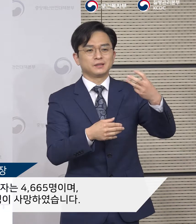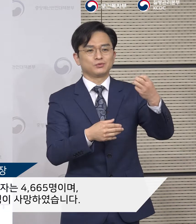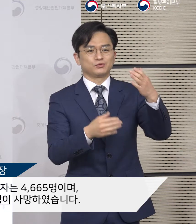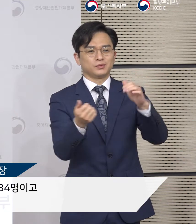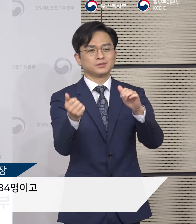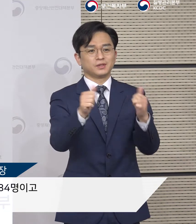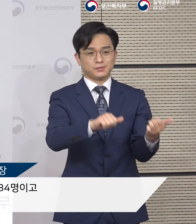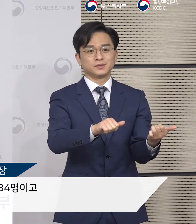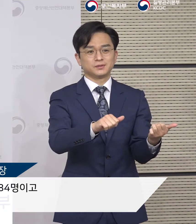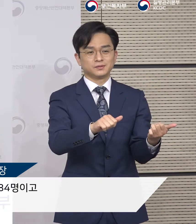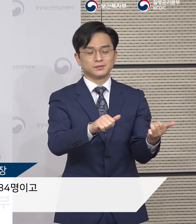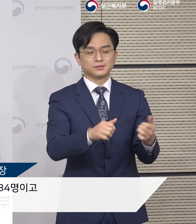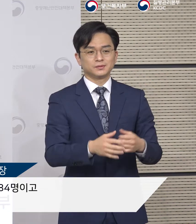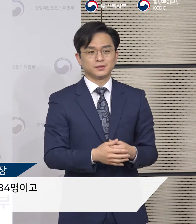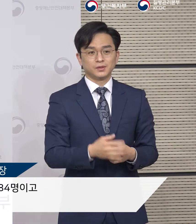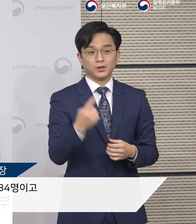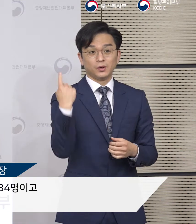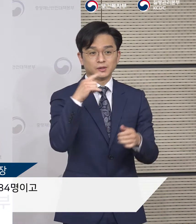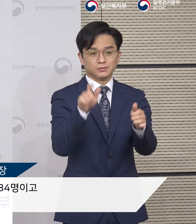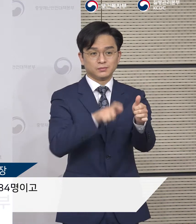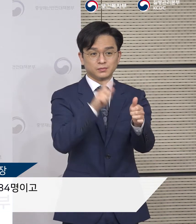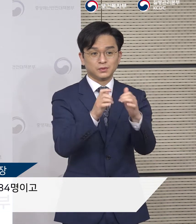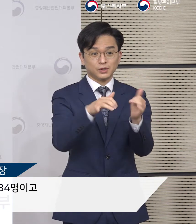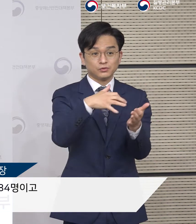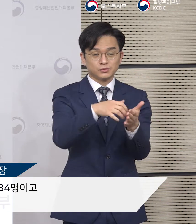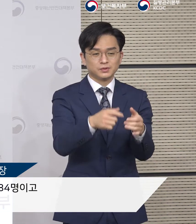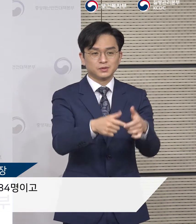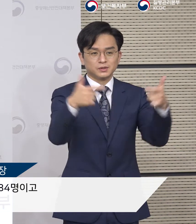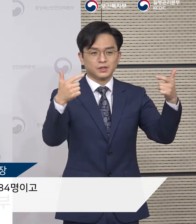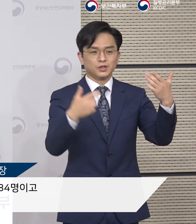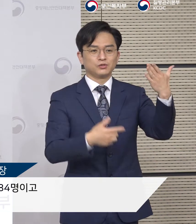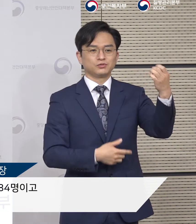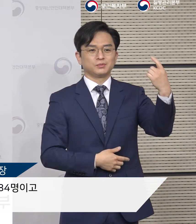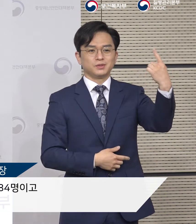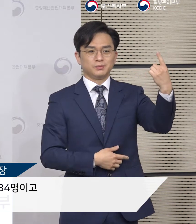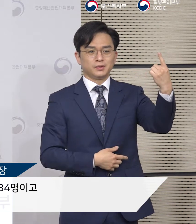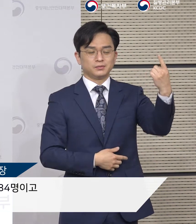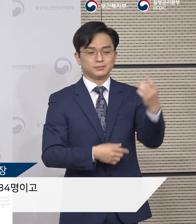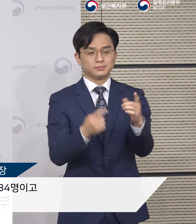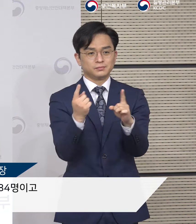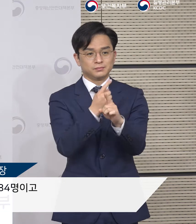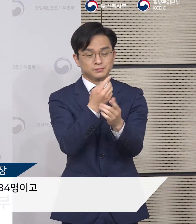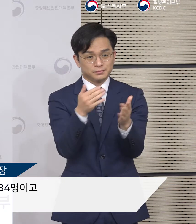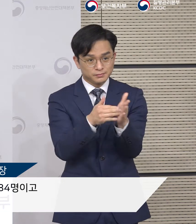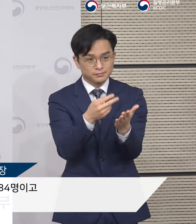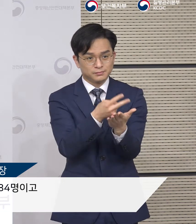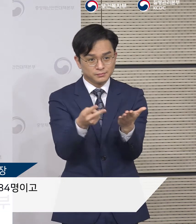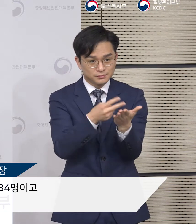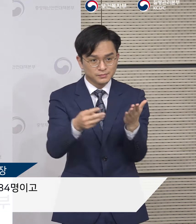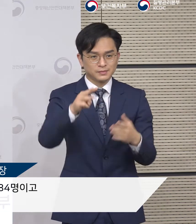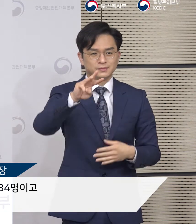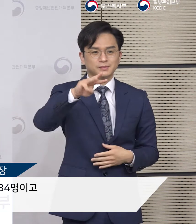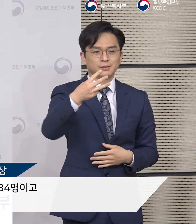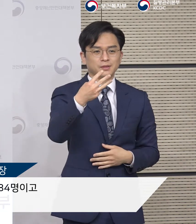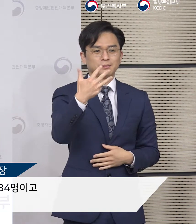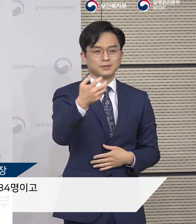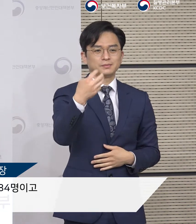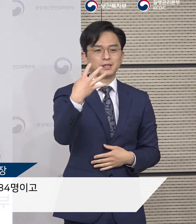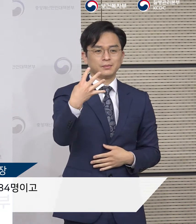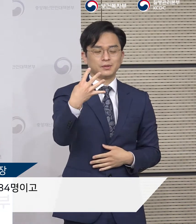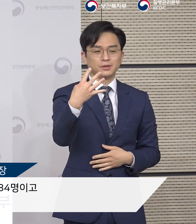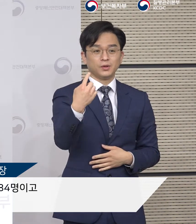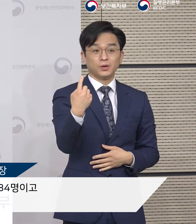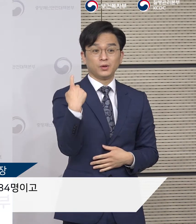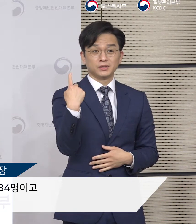사망하였습니다. 어제 신규 확진자는 91명이며 격리 해제는 384명이고